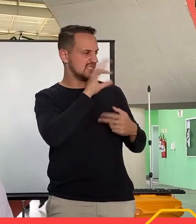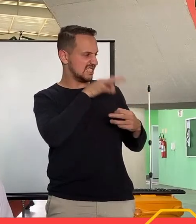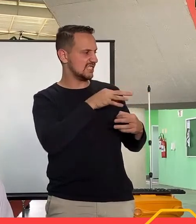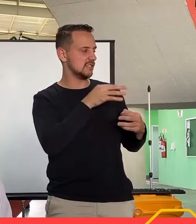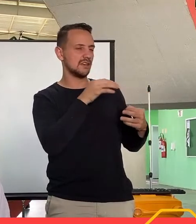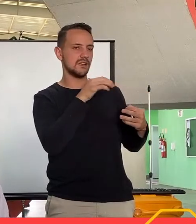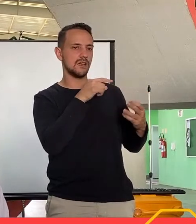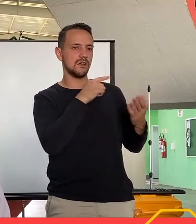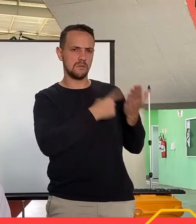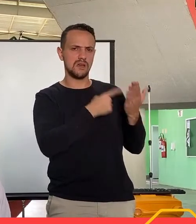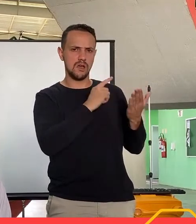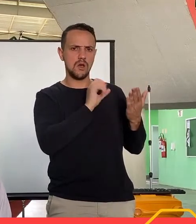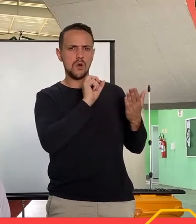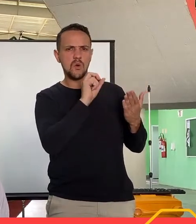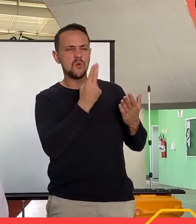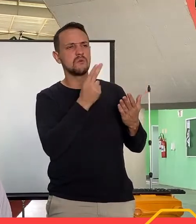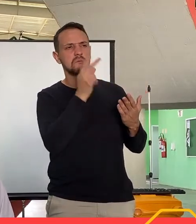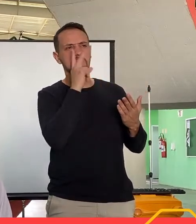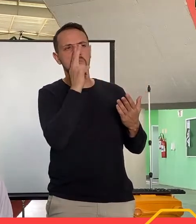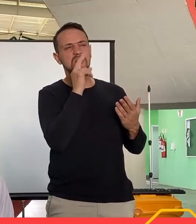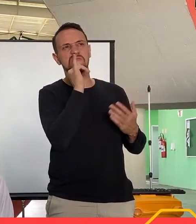furado? Coisa de... Né?